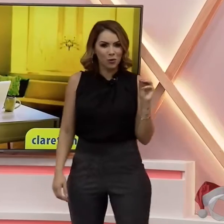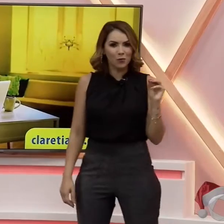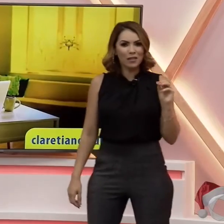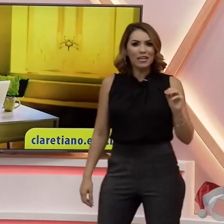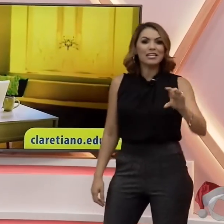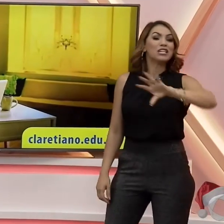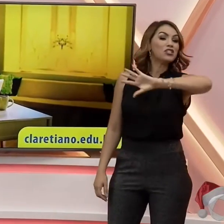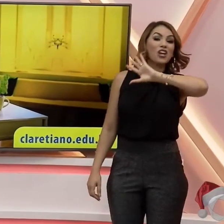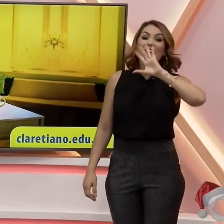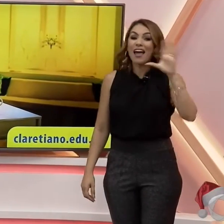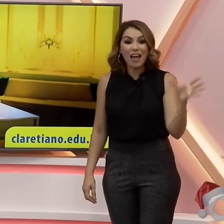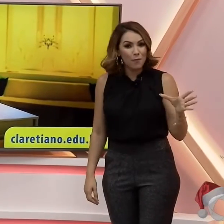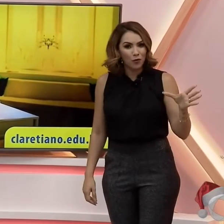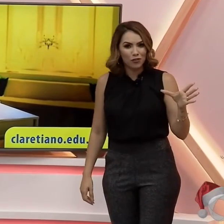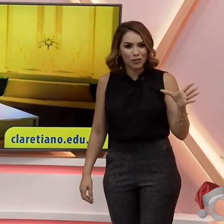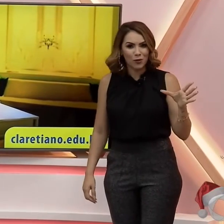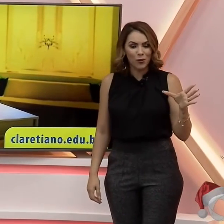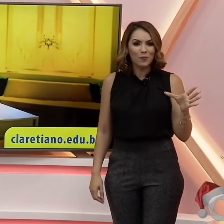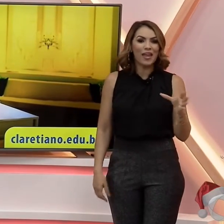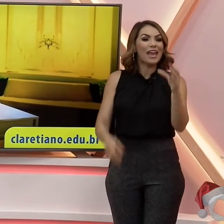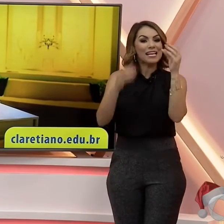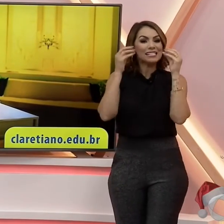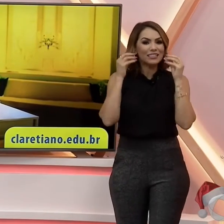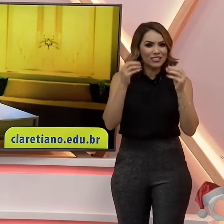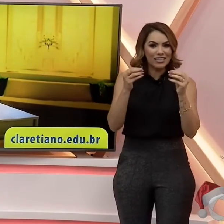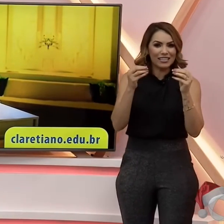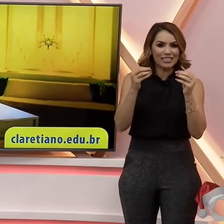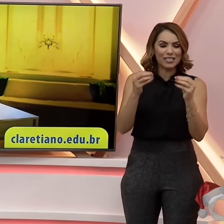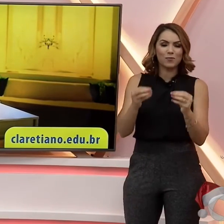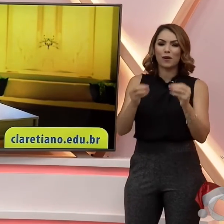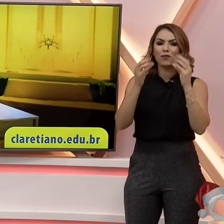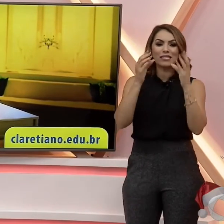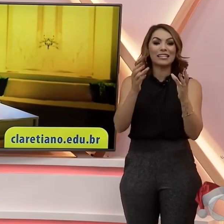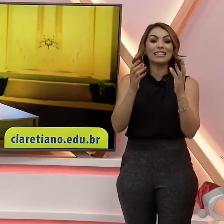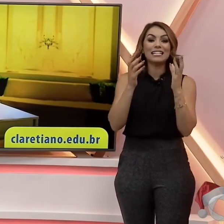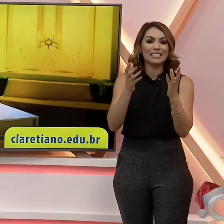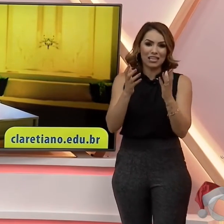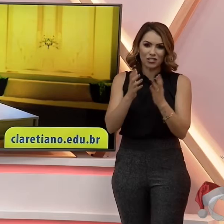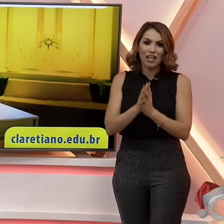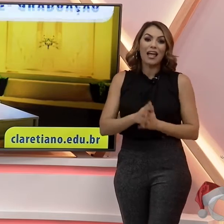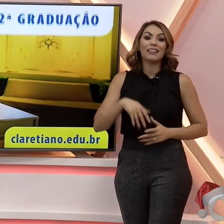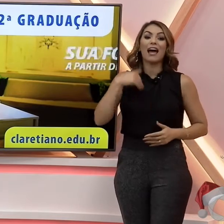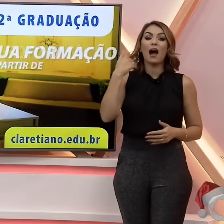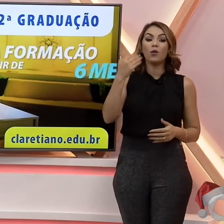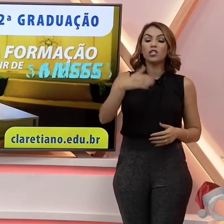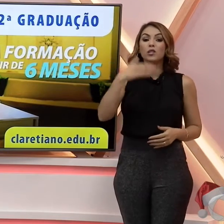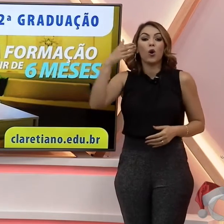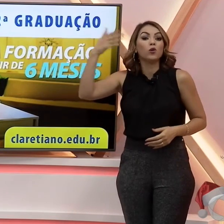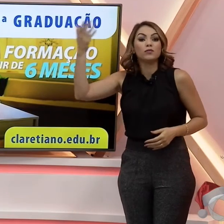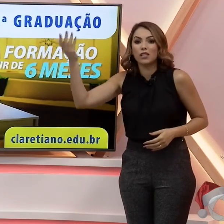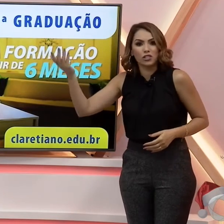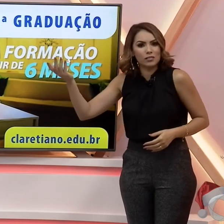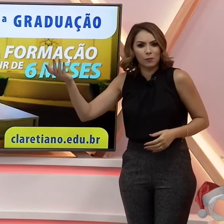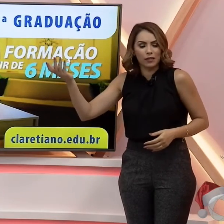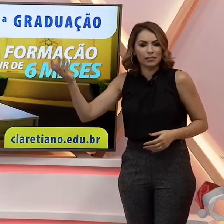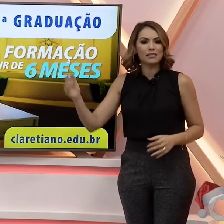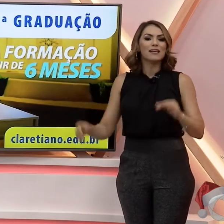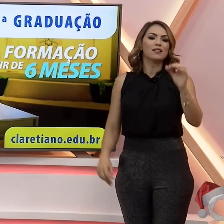professor, que já é professor, essa dica, gente, para você que deseja dar aulas em outras disciplinas, você